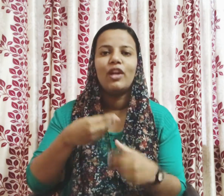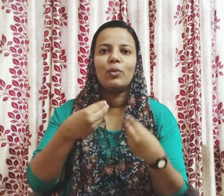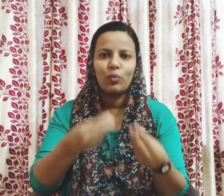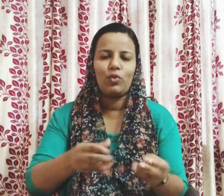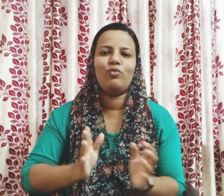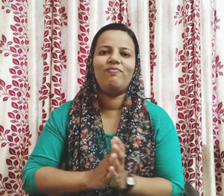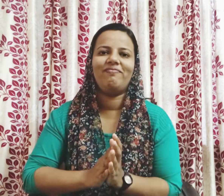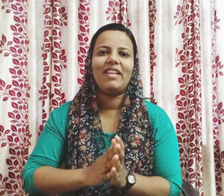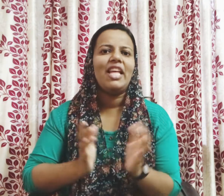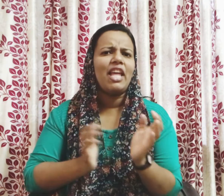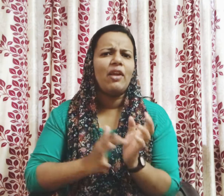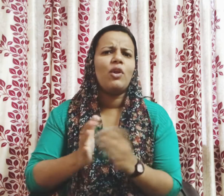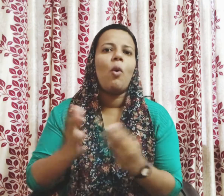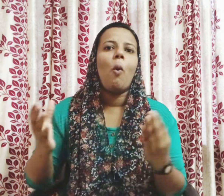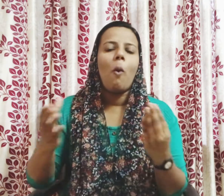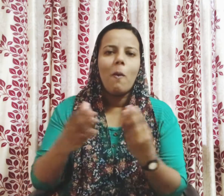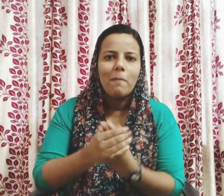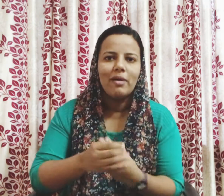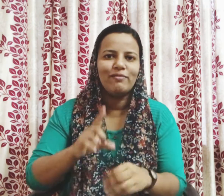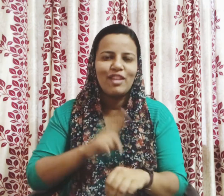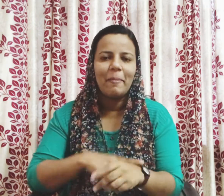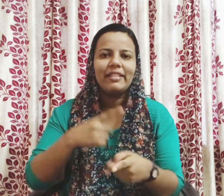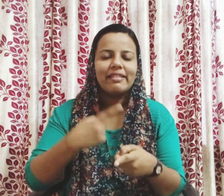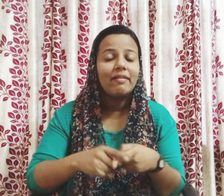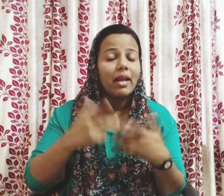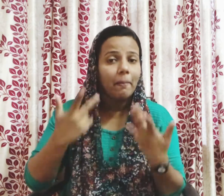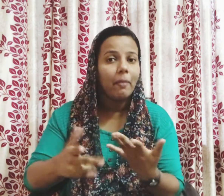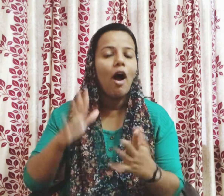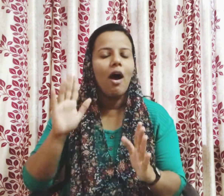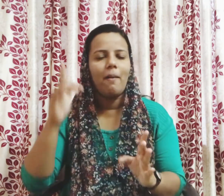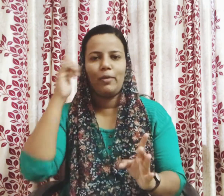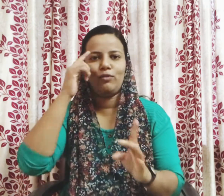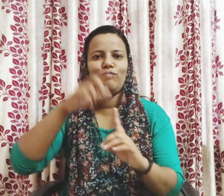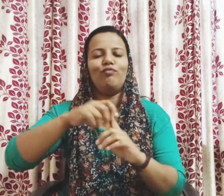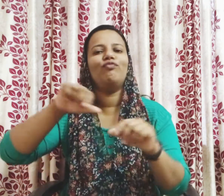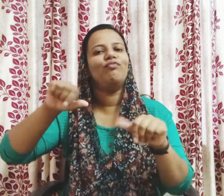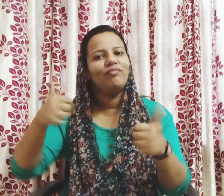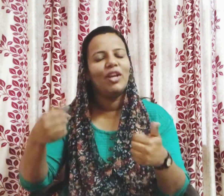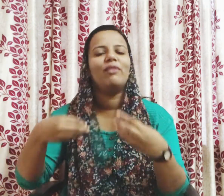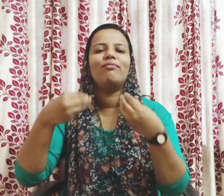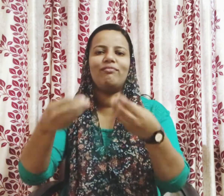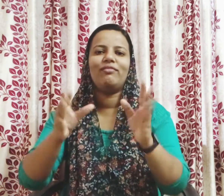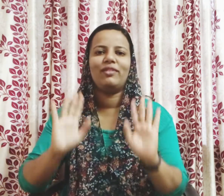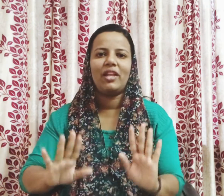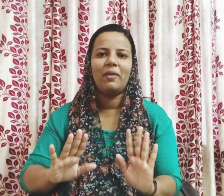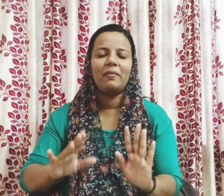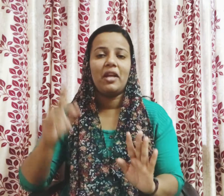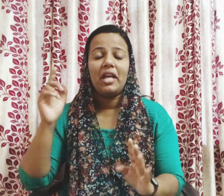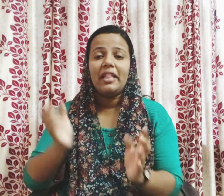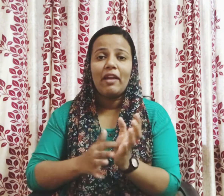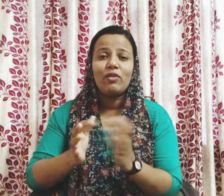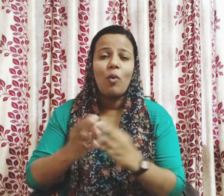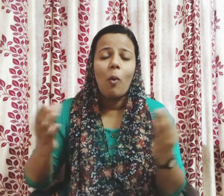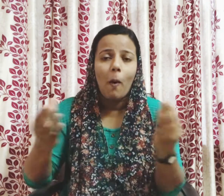ദൈവത്തോടുകൂടെ ചെലവിടുന്ന സമയമാണ് നമ്മുടെ ജീവിതത്തെ ജയകരമാക്കി മാറ്റുന്നത്. ദൈവത്തോടുകൂടെ ചെലവിടുന്ന സമയമാണ്